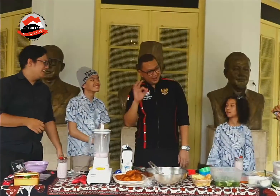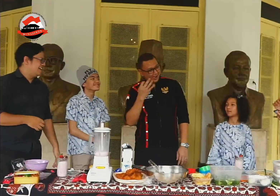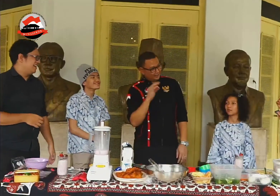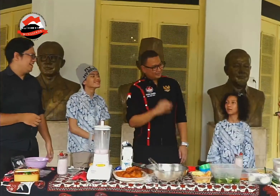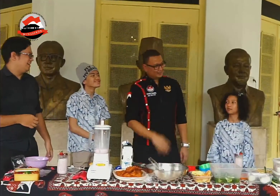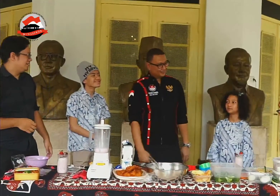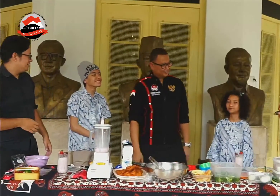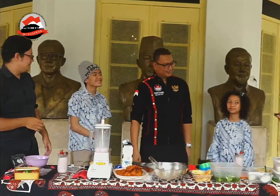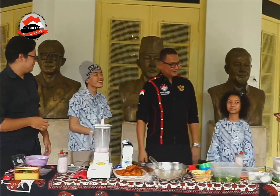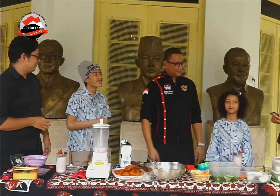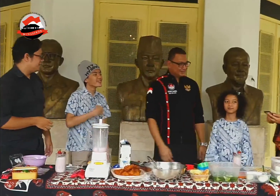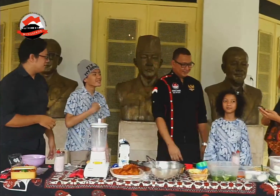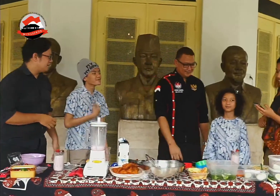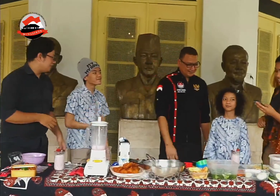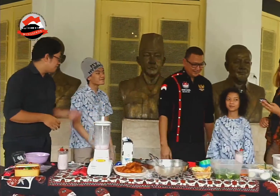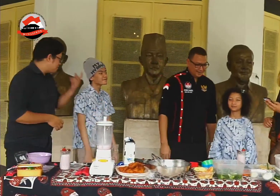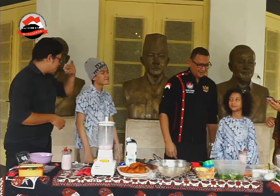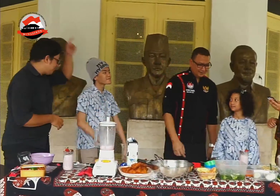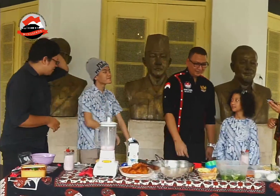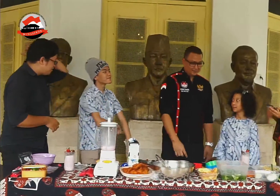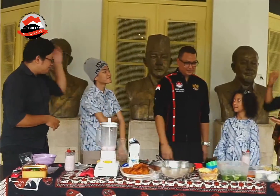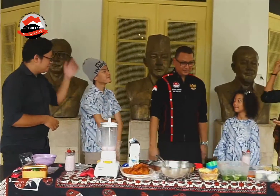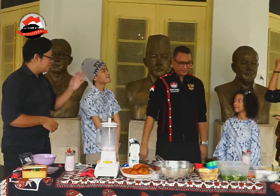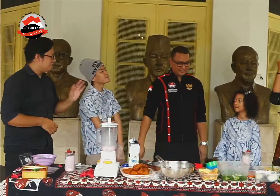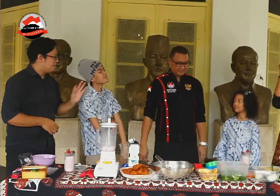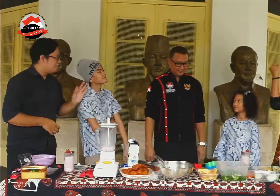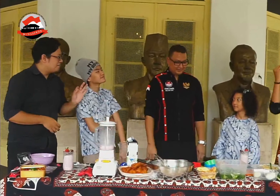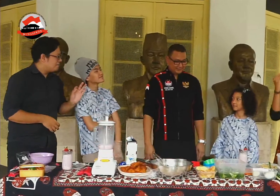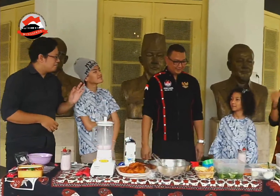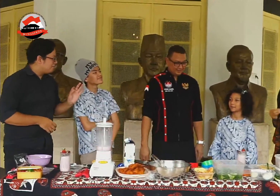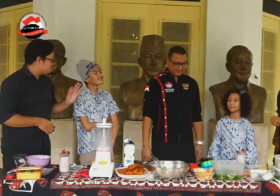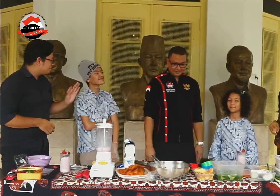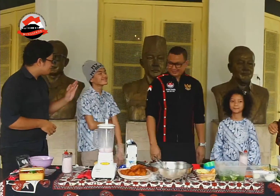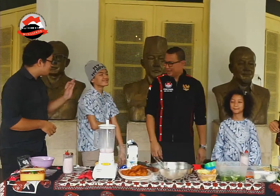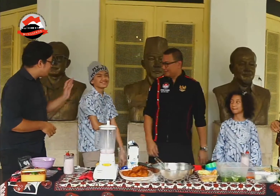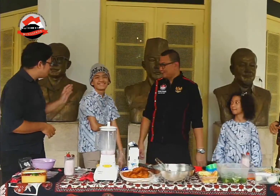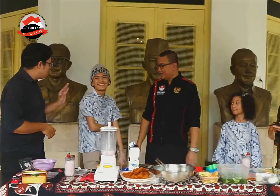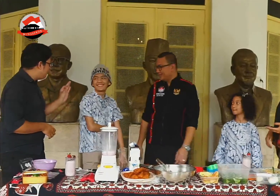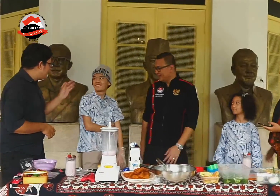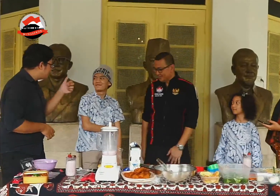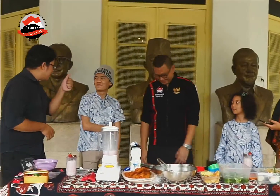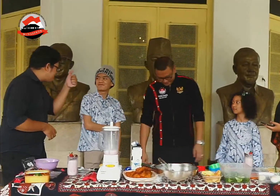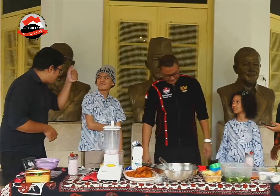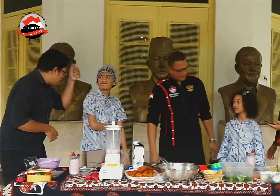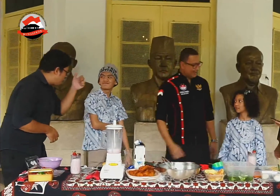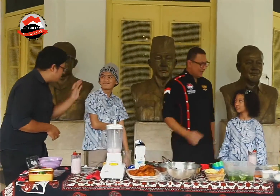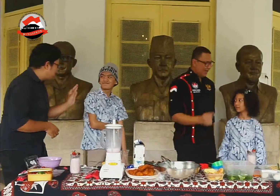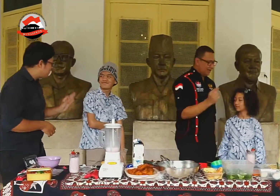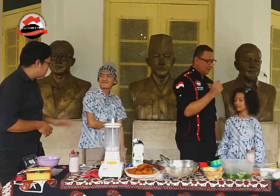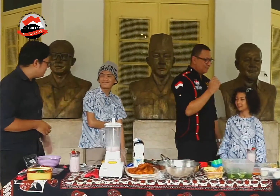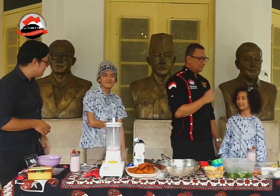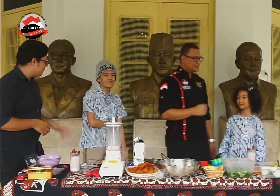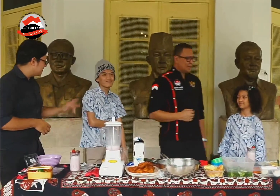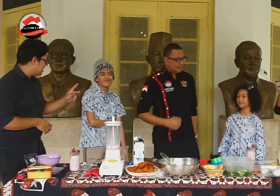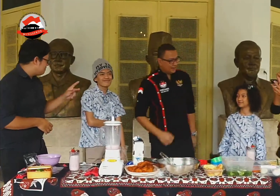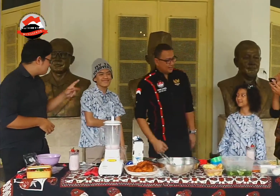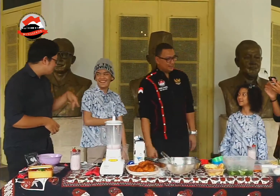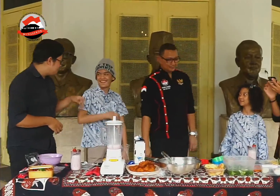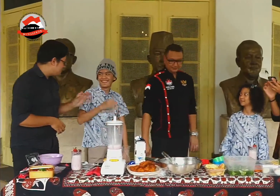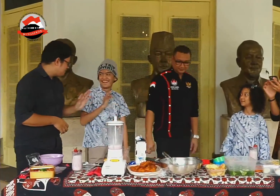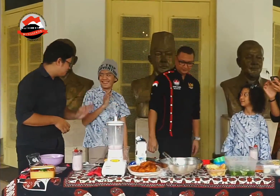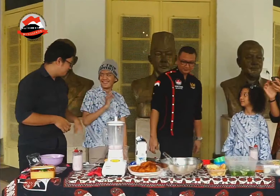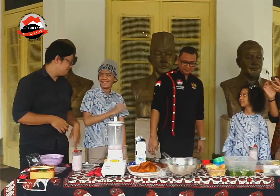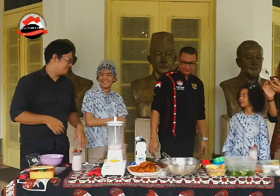Sebenarnya nggak ada. Nggak ada, Paul. Kayaknya ini nih, belum, keponya belum nih. Keponya nih. Ayo. Belum kali ya. Oke,